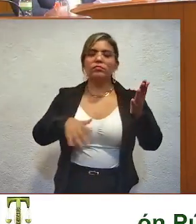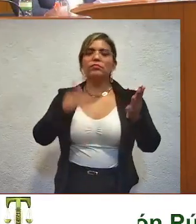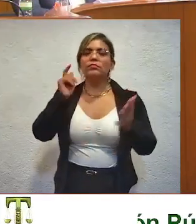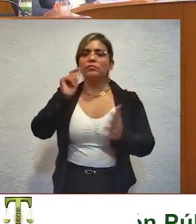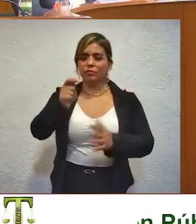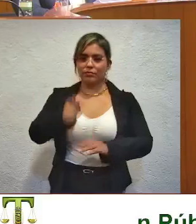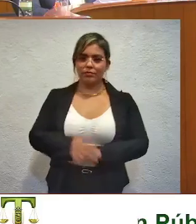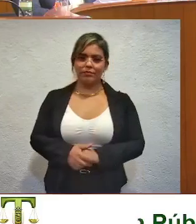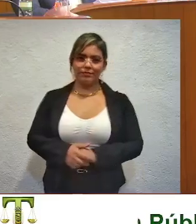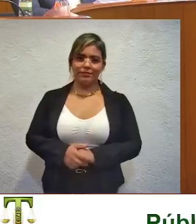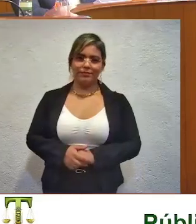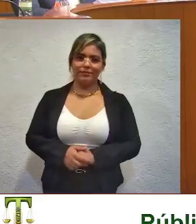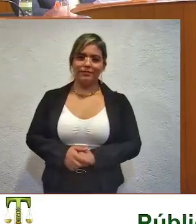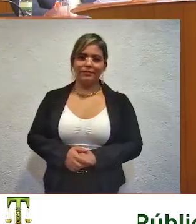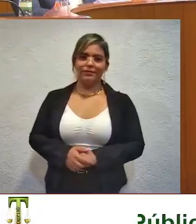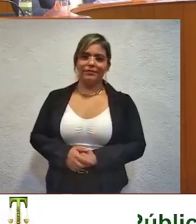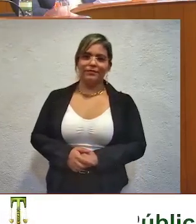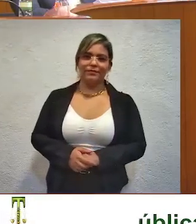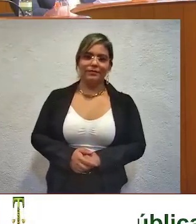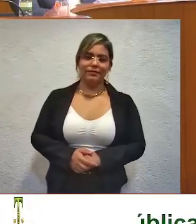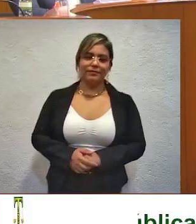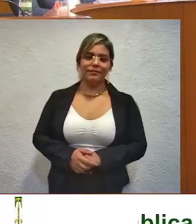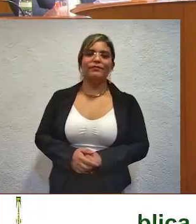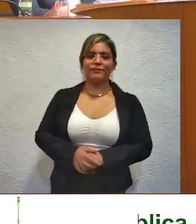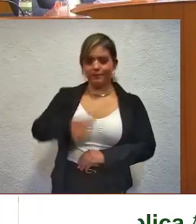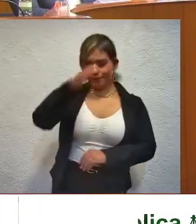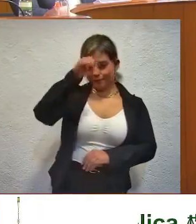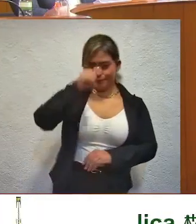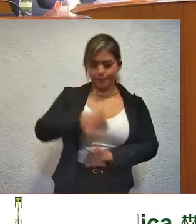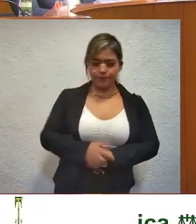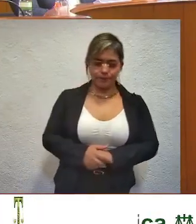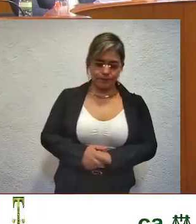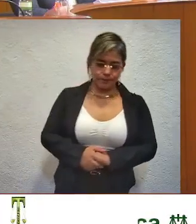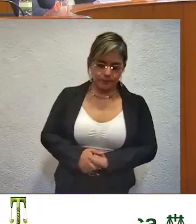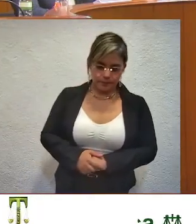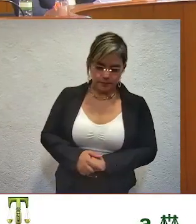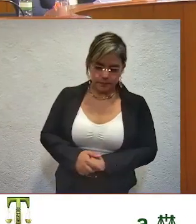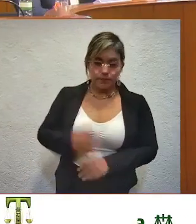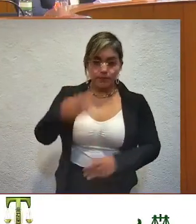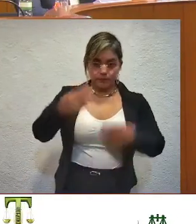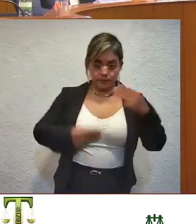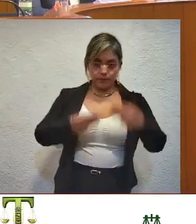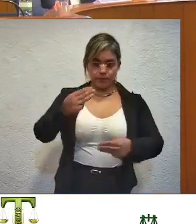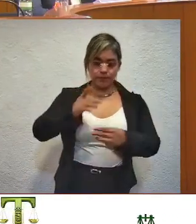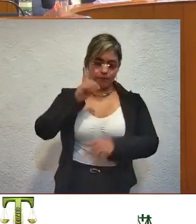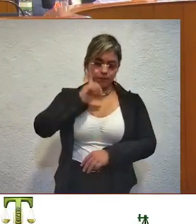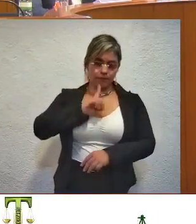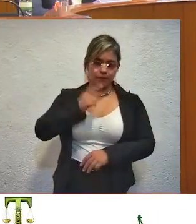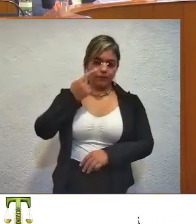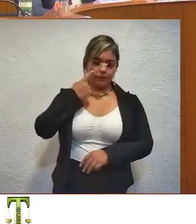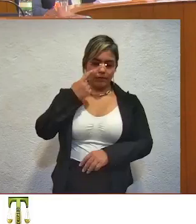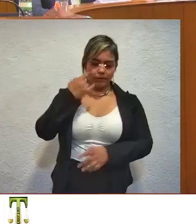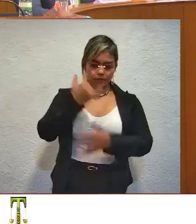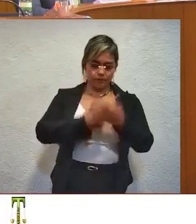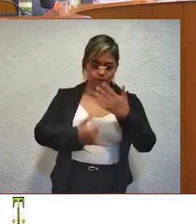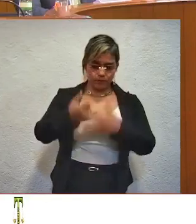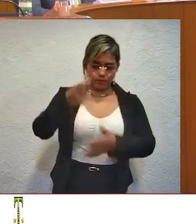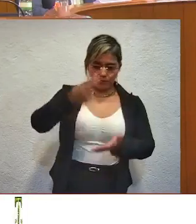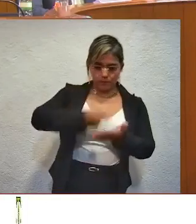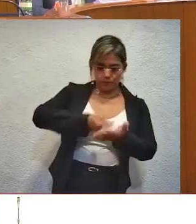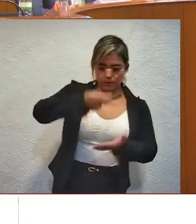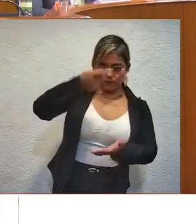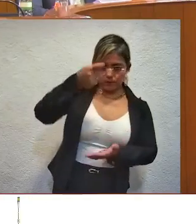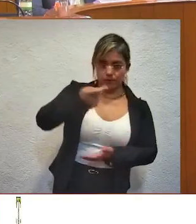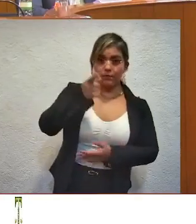cuenta respectiva. Con su autorización, magistrada presidenta, magistrada, magistrados. Doy cuenta con el proyecto de sentencia que pone a